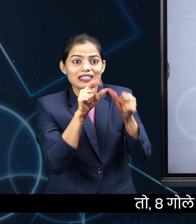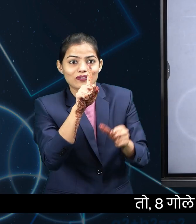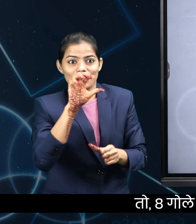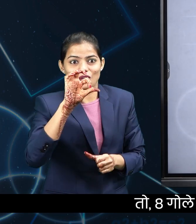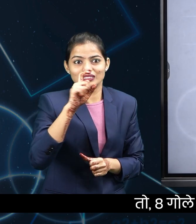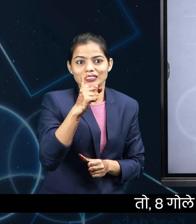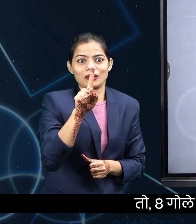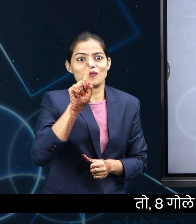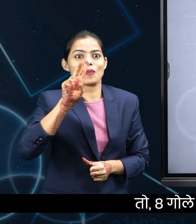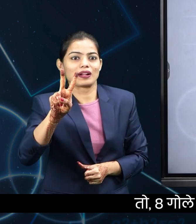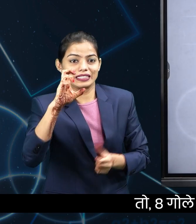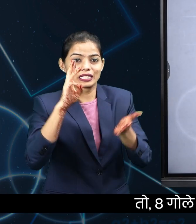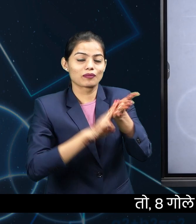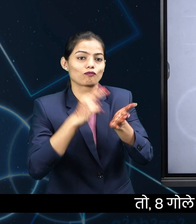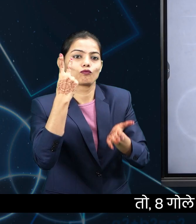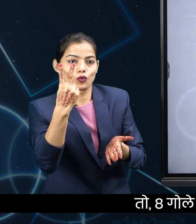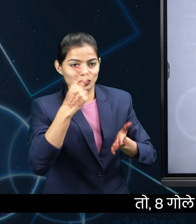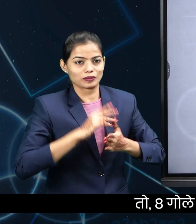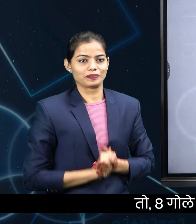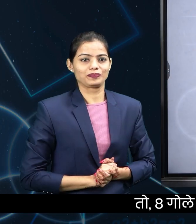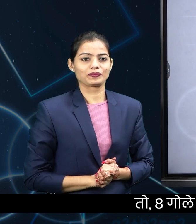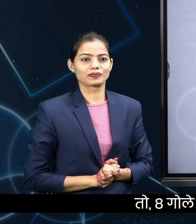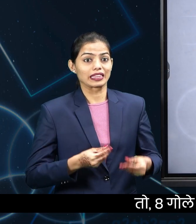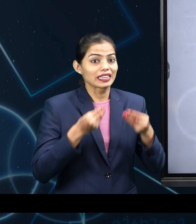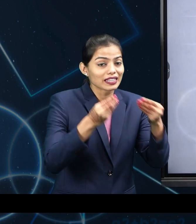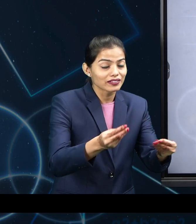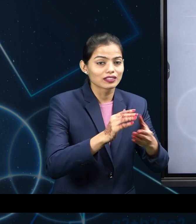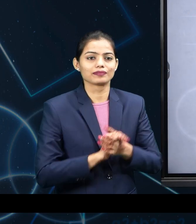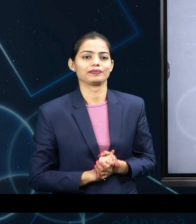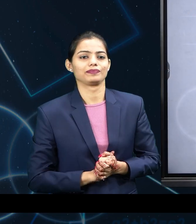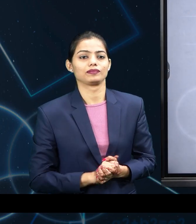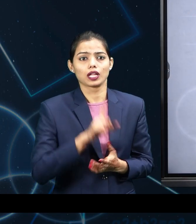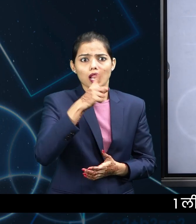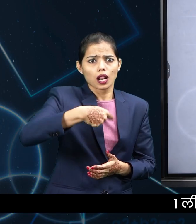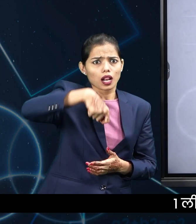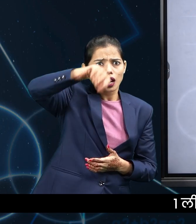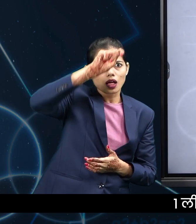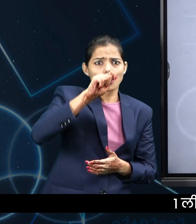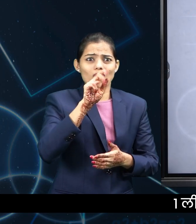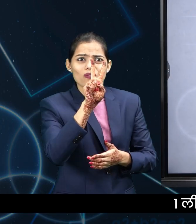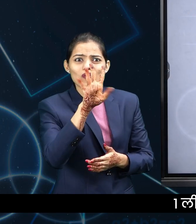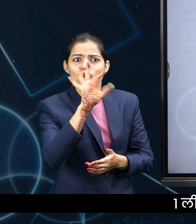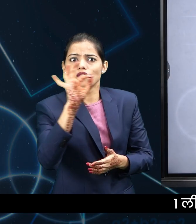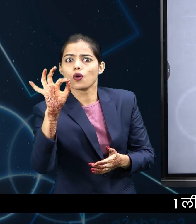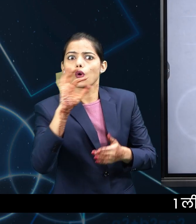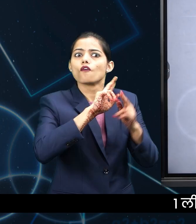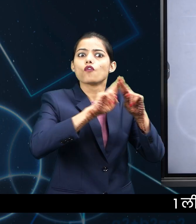इक्वल्स टू 19712 सेमी स्क्वायर दिया गया है। 1 लीटर रंग 2500